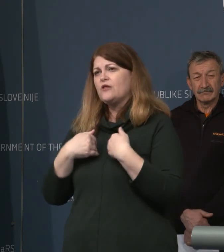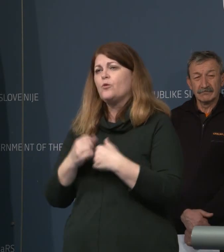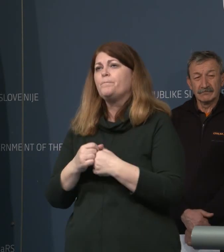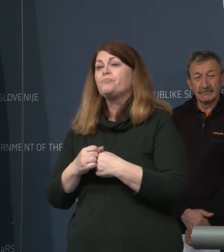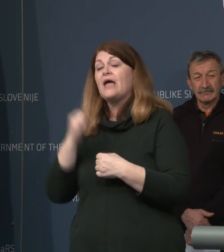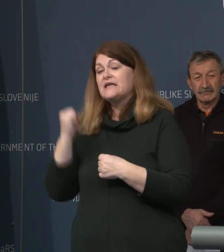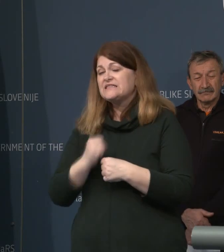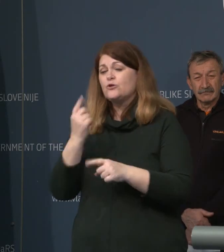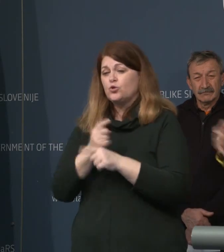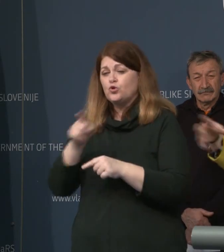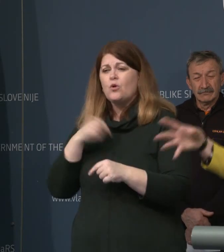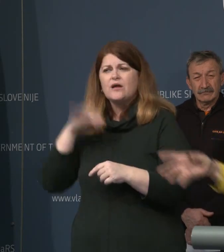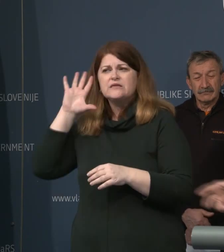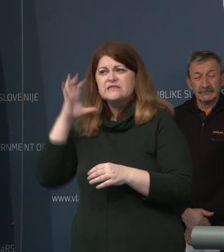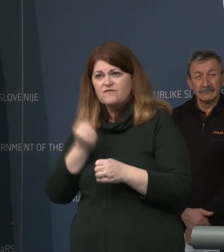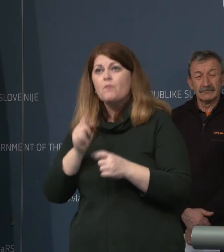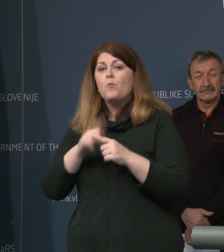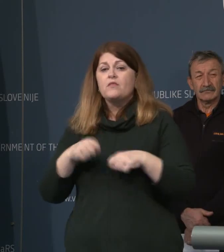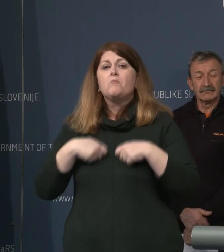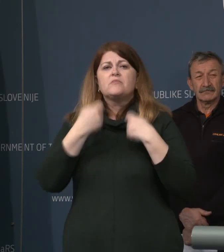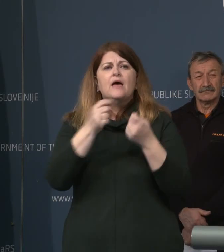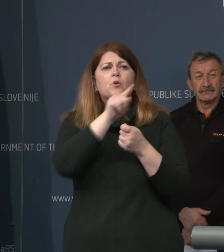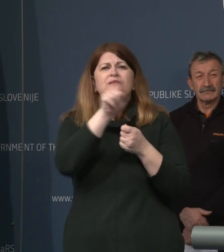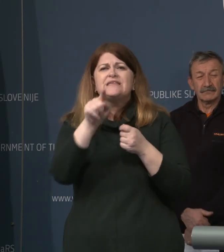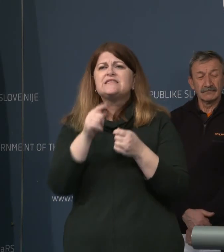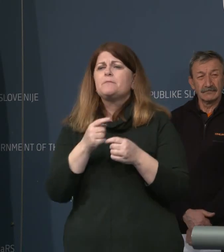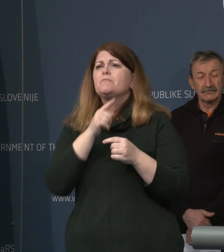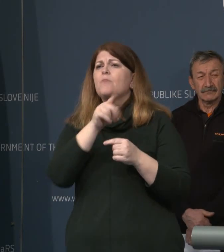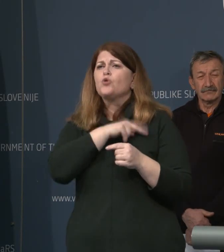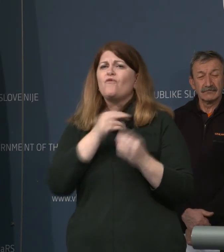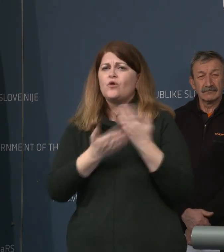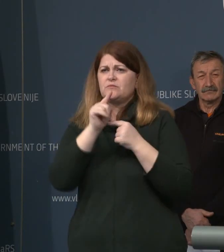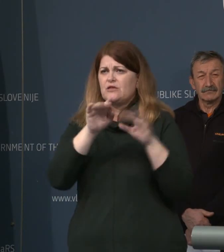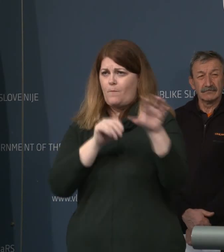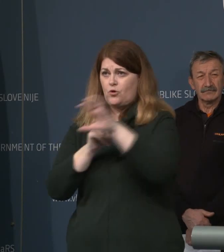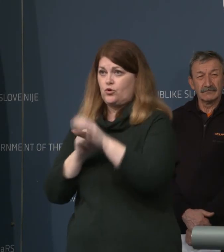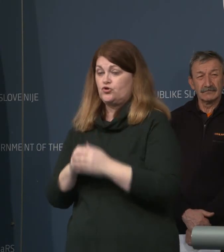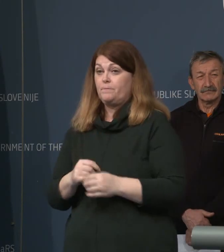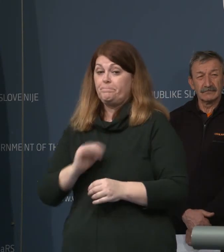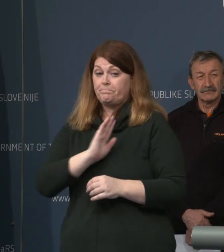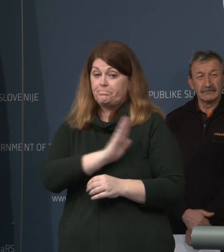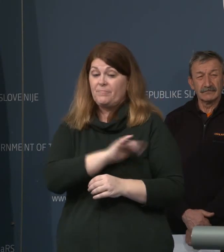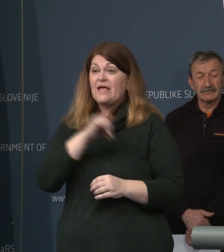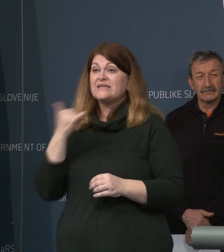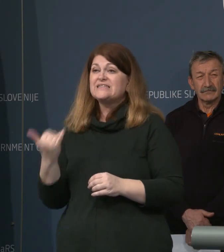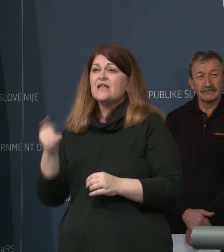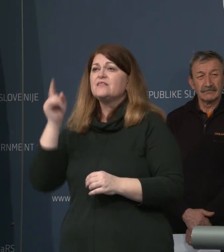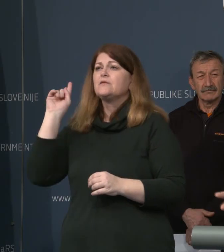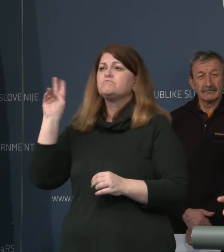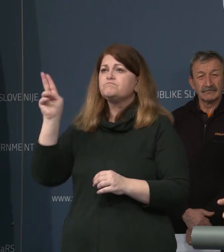to, kar zvemo, podajamo naprej ustreznim strukturam, da lahko tudi ukrepajo. Zadnja beseda, moj apel bi